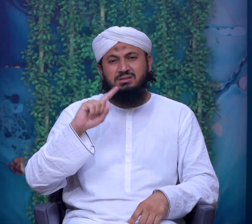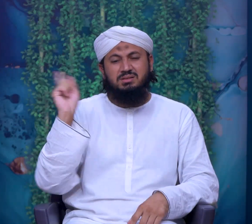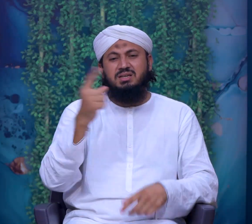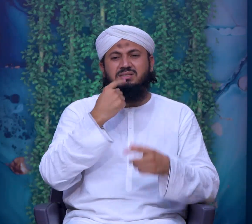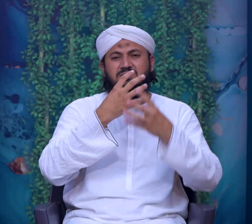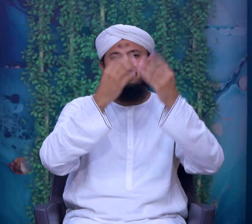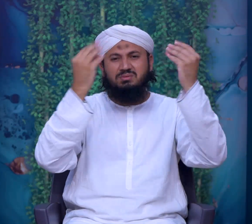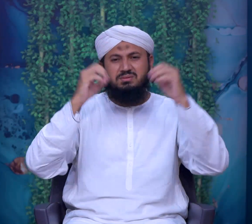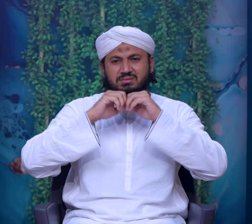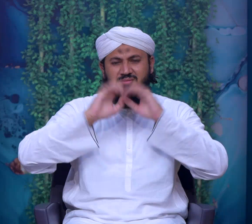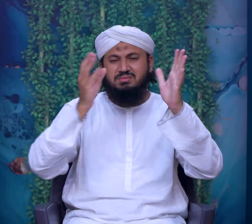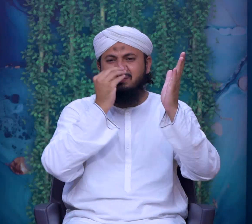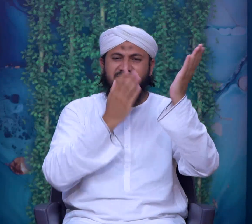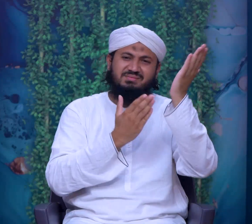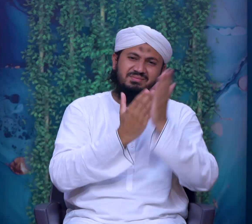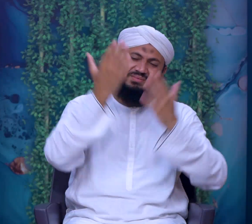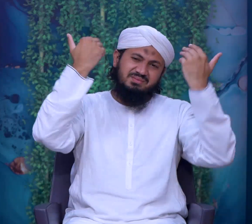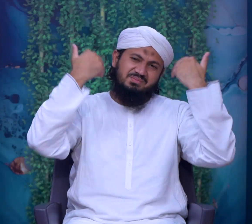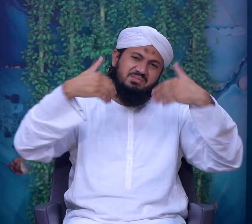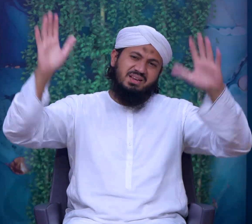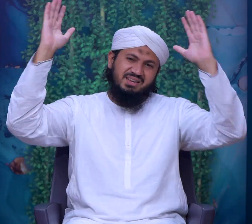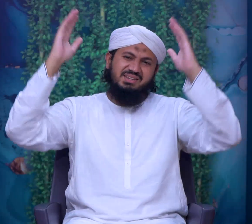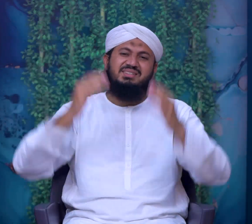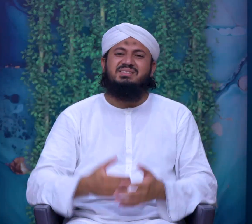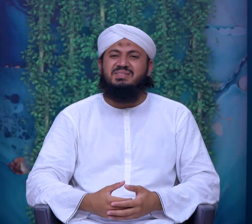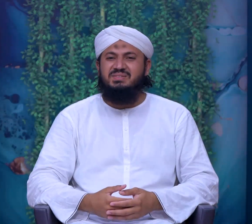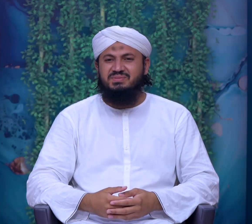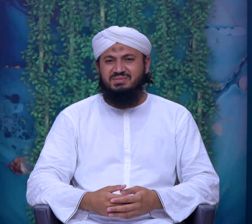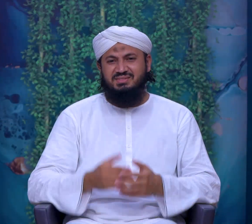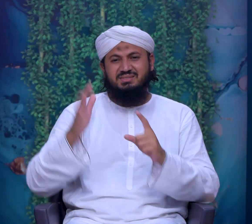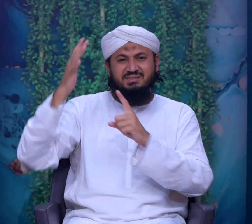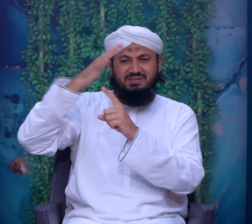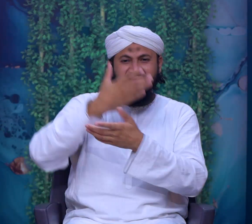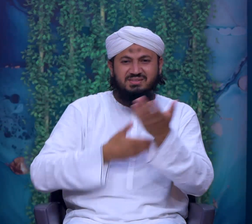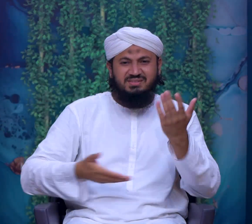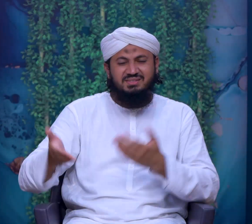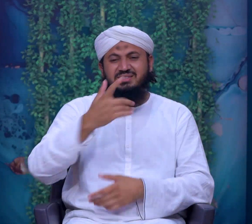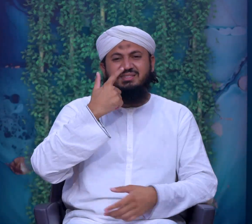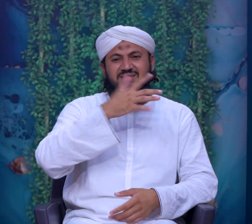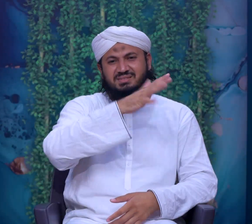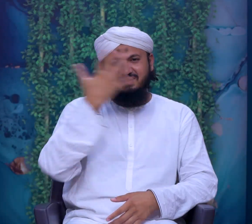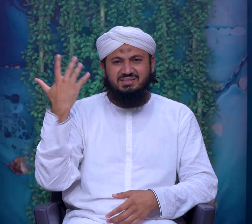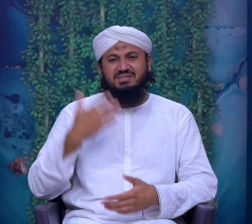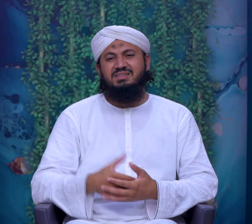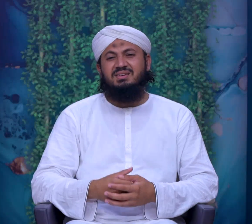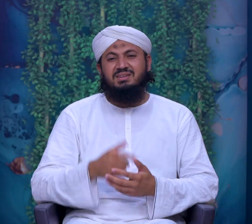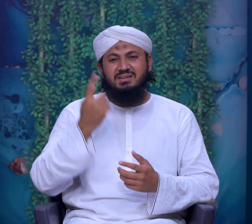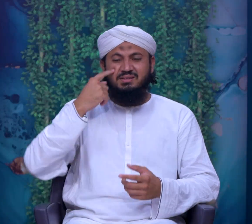انوار تم بھی خوب روشن ہو جاؤ، اے جنت خوب آراستہ و پیراستہ ہو جا، اے محلات کی حوروں تم بھی بلندی سے دیکھو،